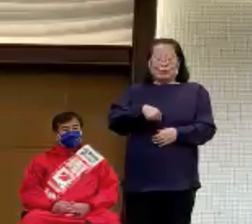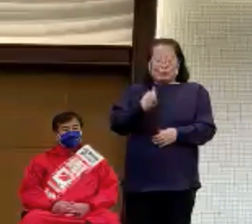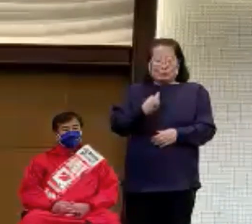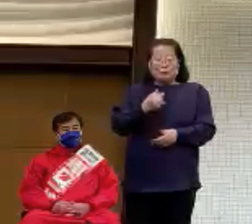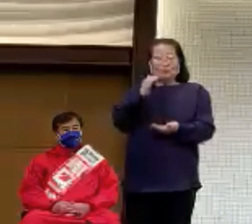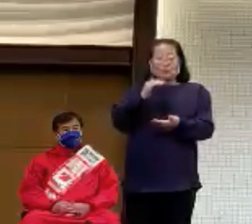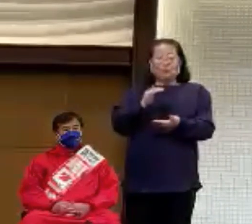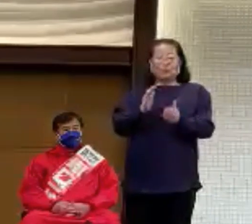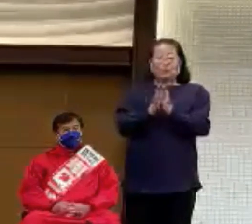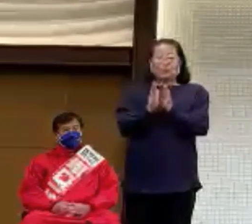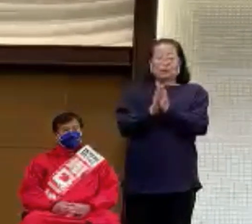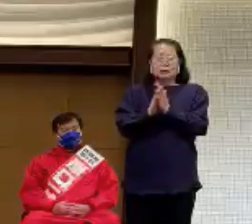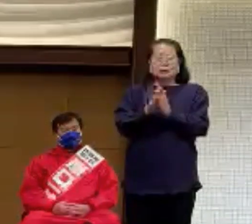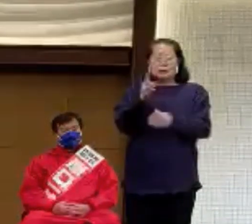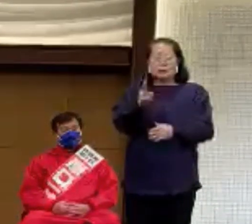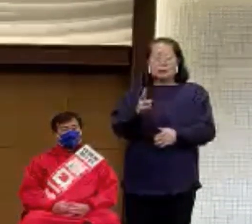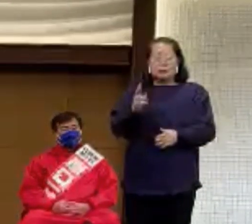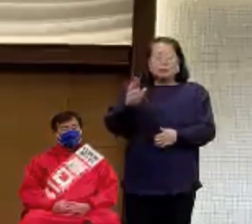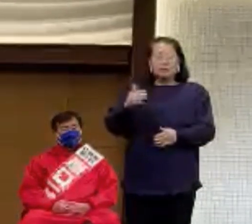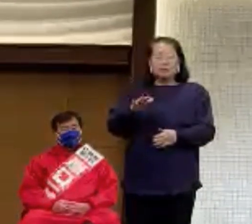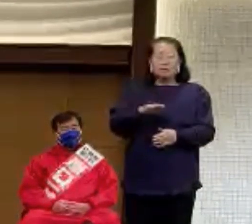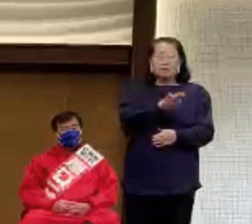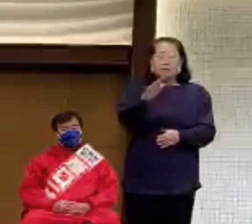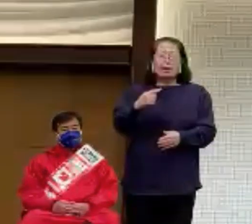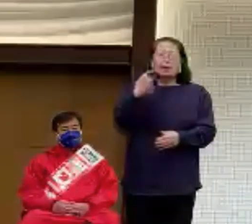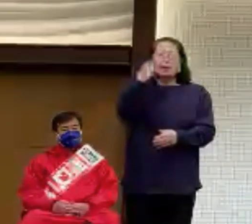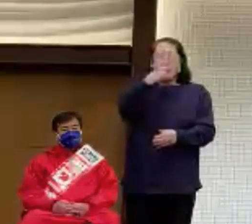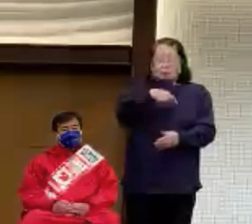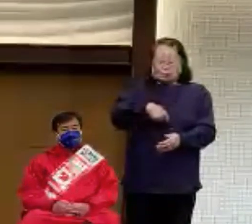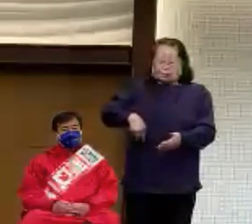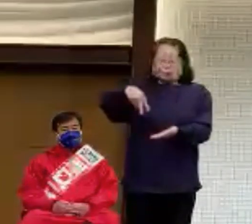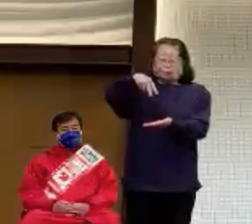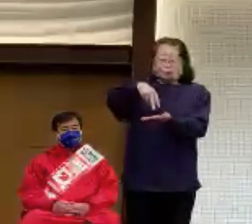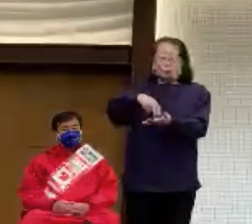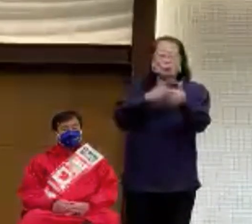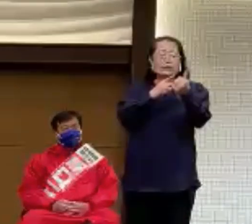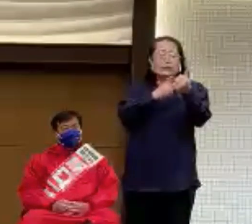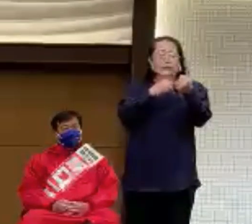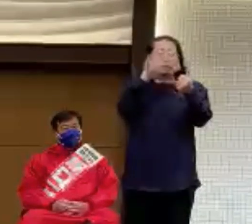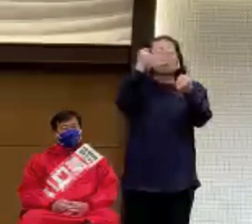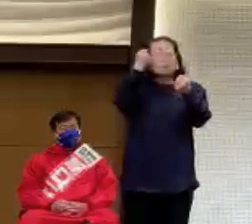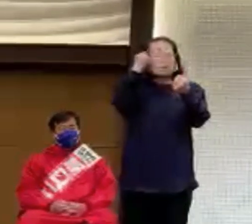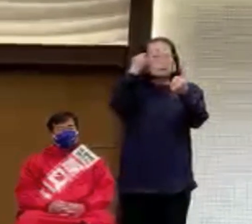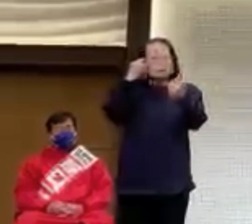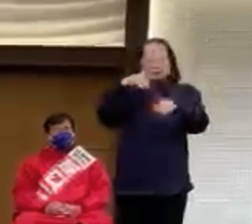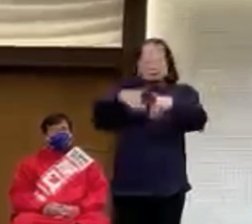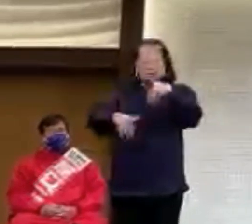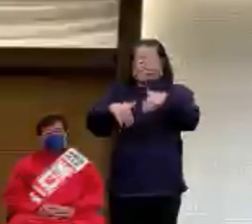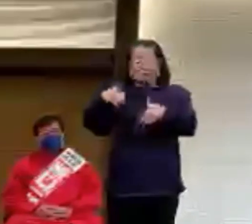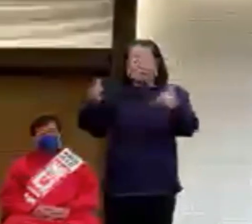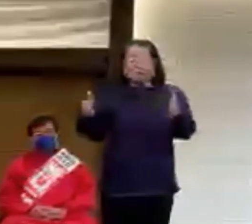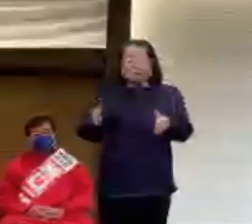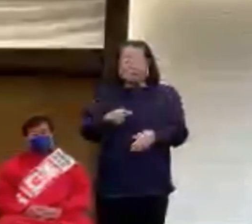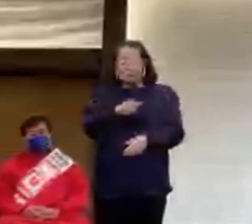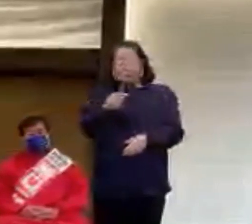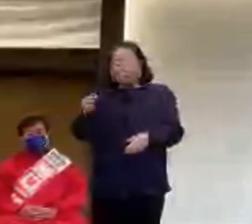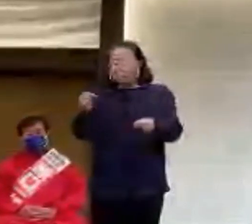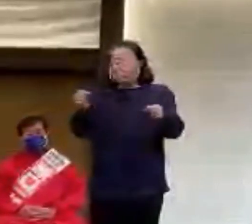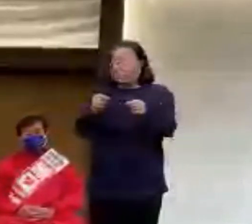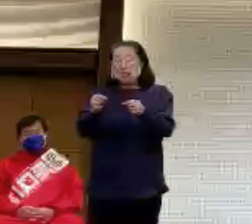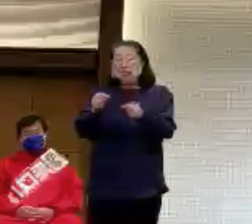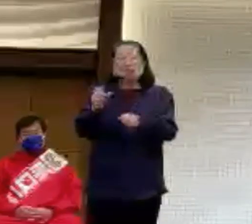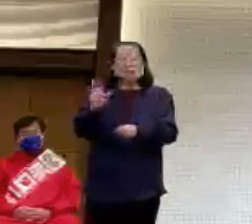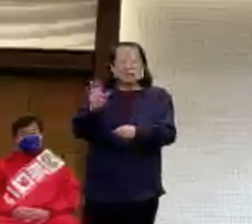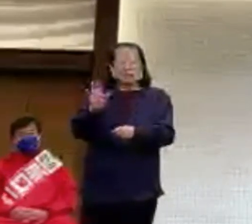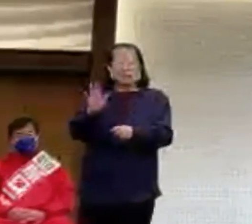で自分のことを褒めるようですけど原口和弘候補じゃないかと思います。選挙期間は非常に短